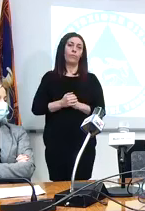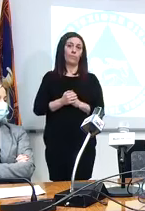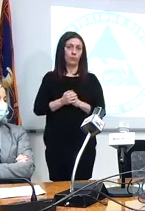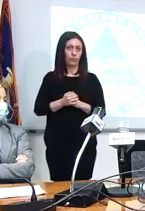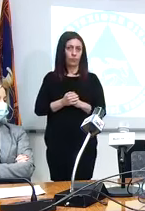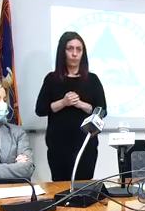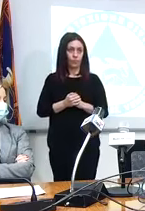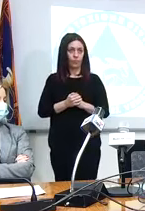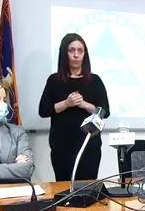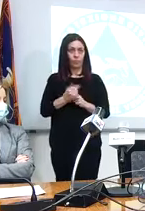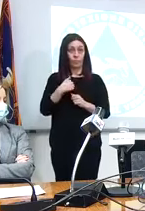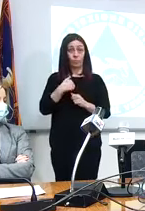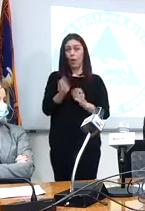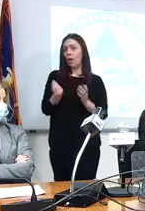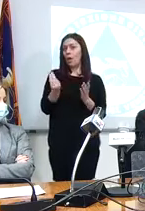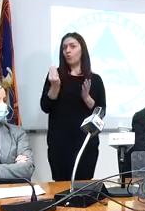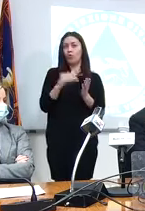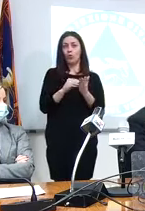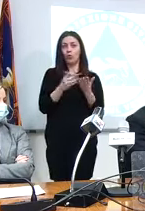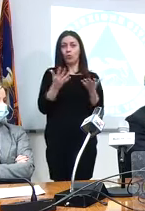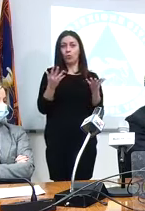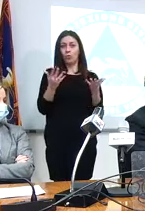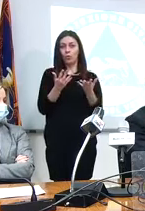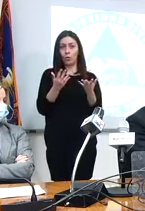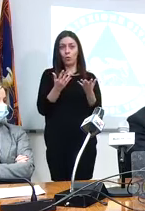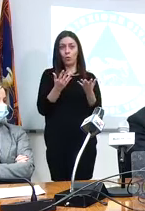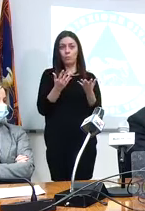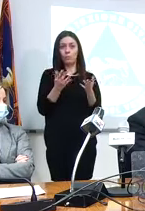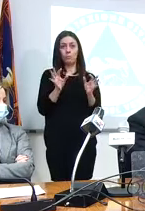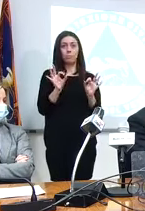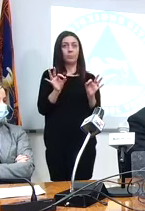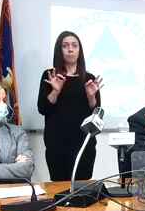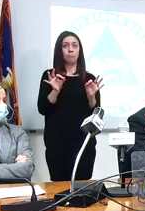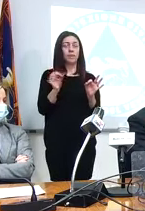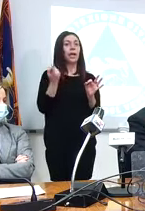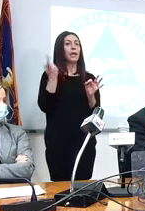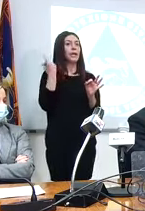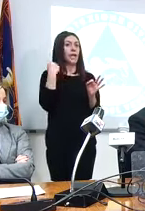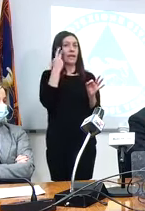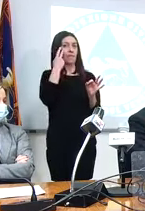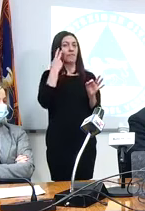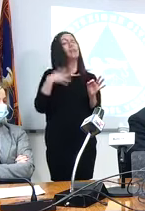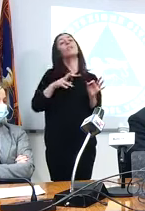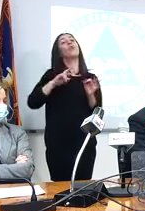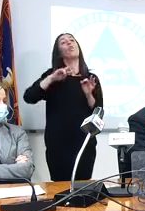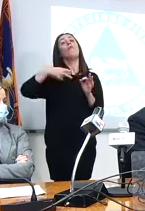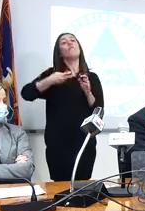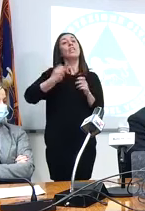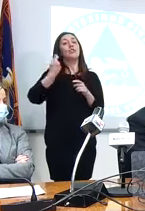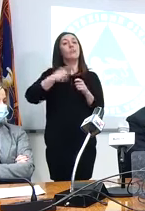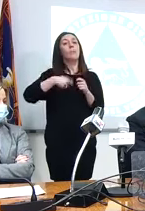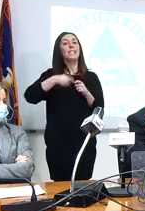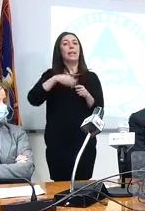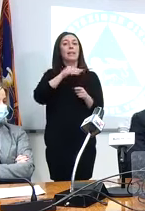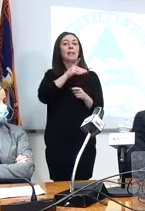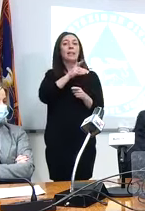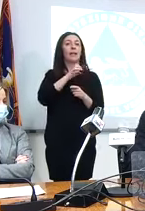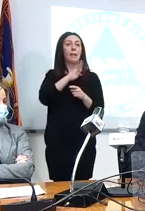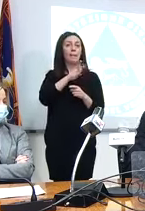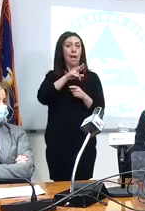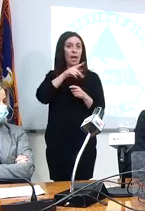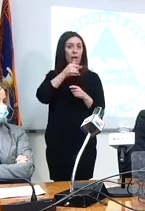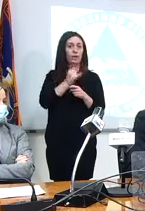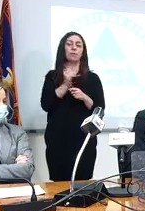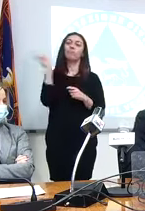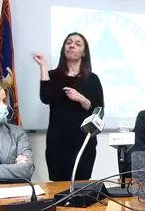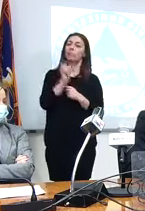Io aggiungo solo che ieri avete visto, è venuta la vicepresidente De Berti a parlarvi del tema trasporti e delle aperture.